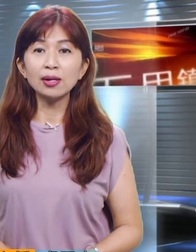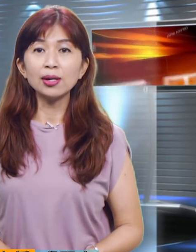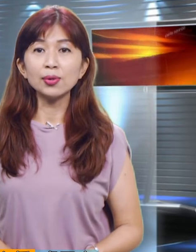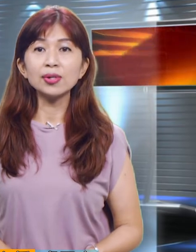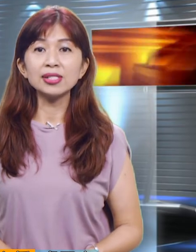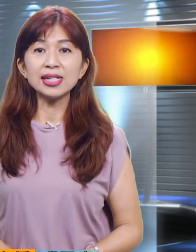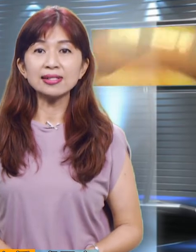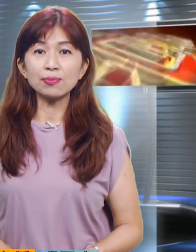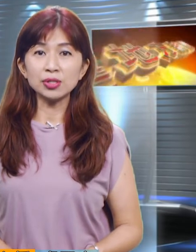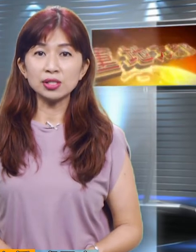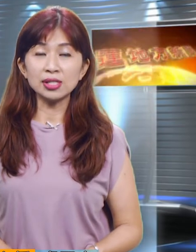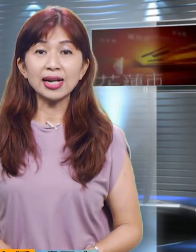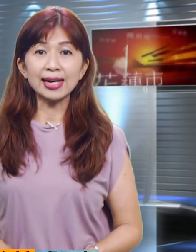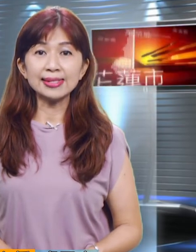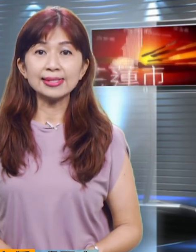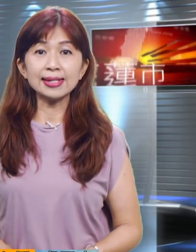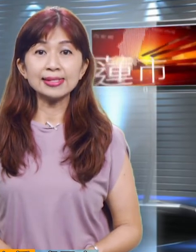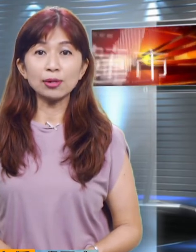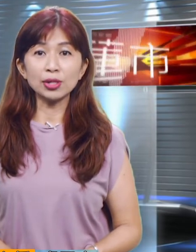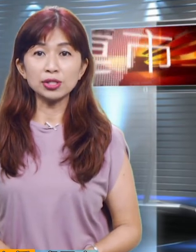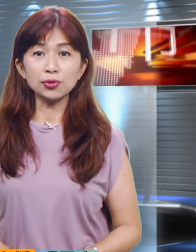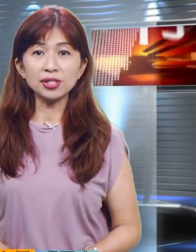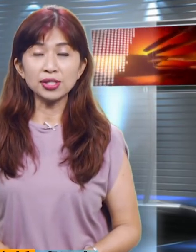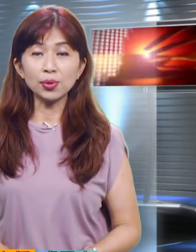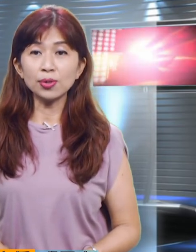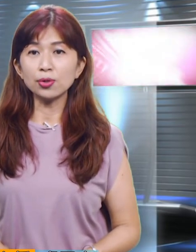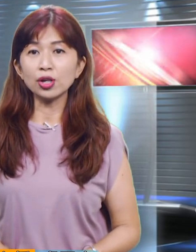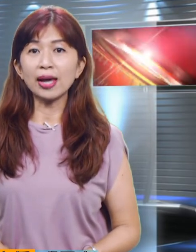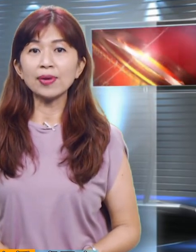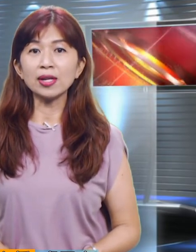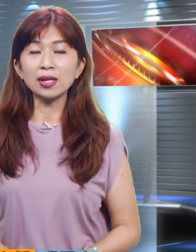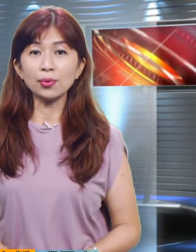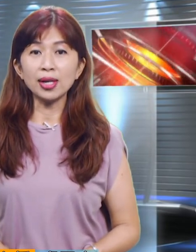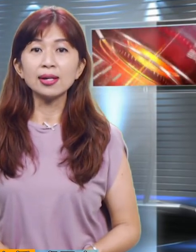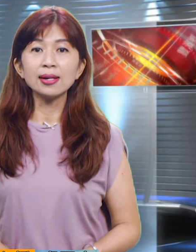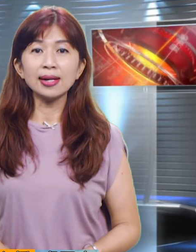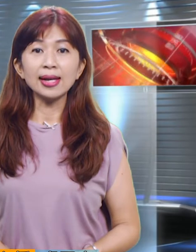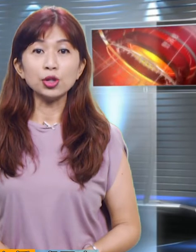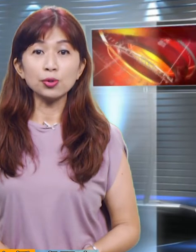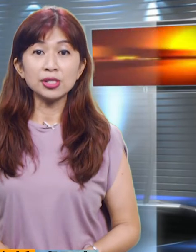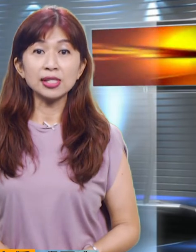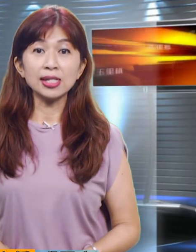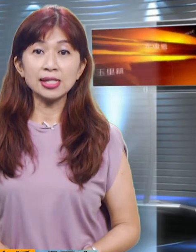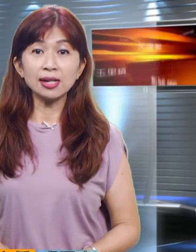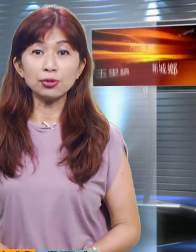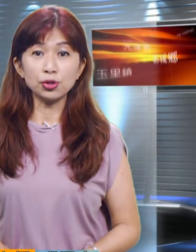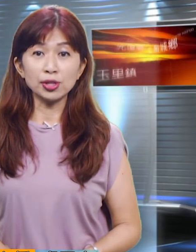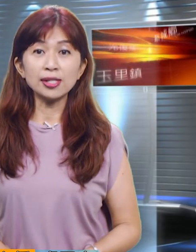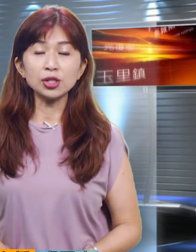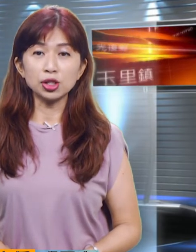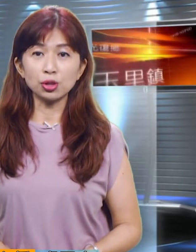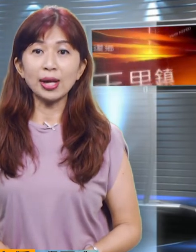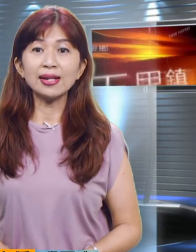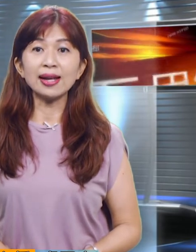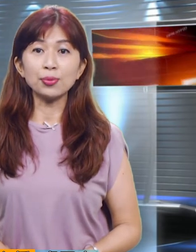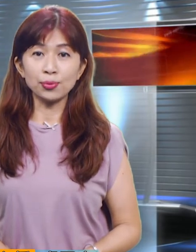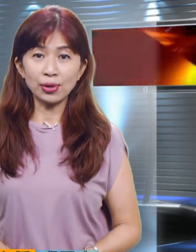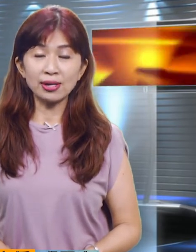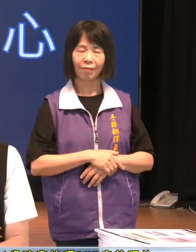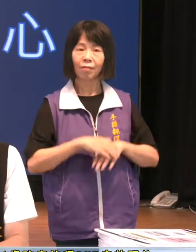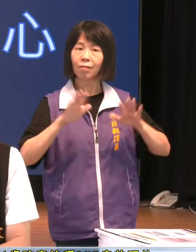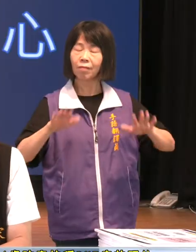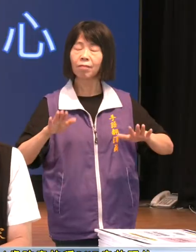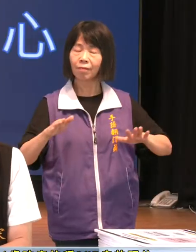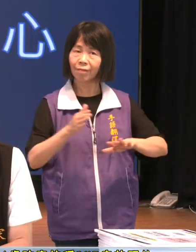苗。如果家长不急着让孩子在校园集中接种，或者是改变意愿，可以就近依照指定的时段来预